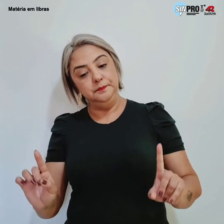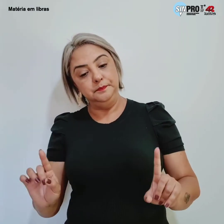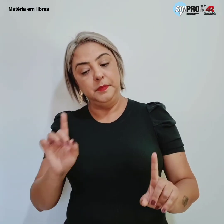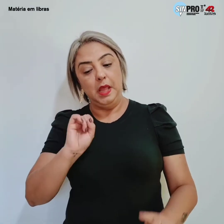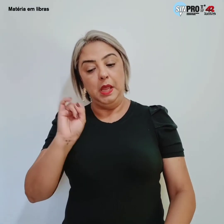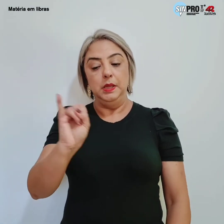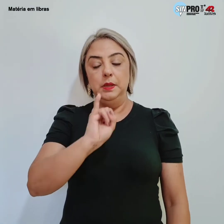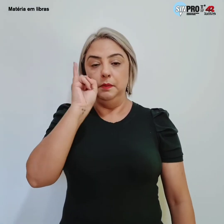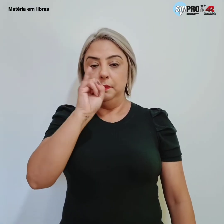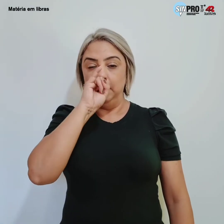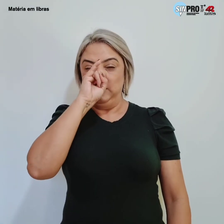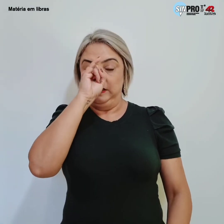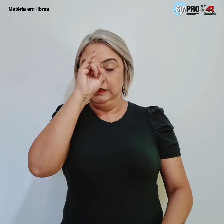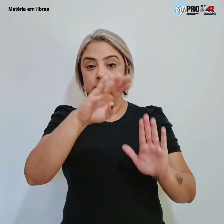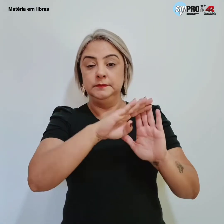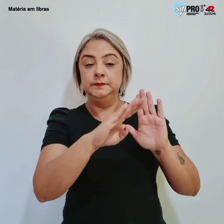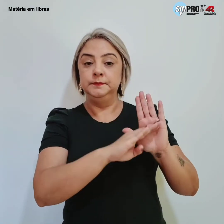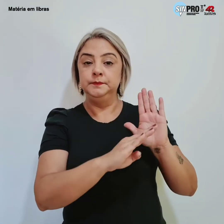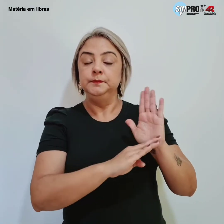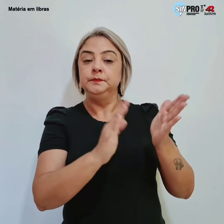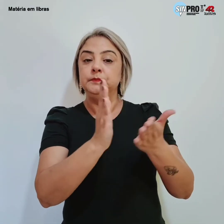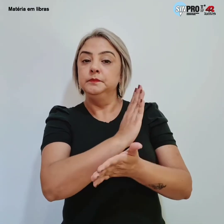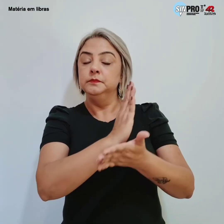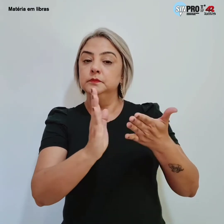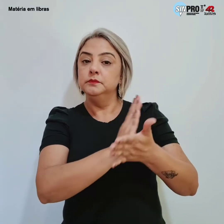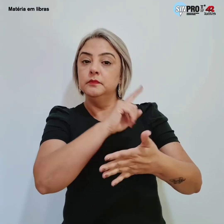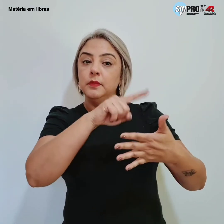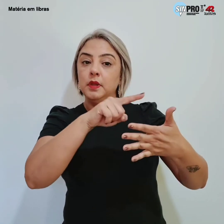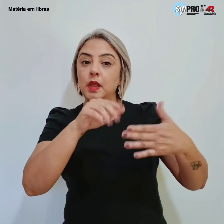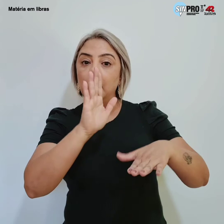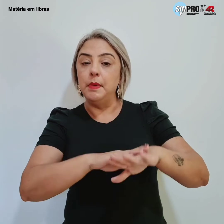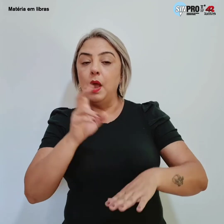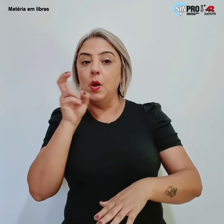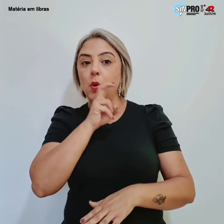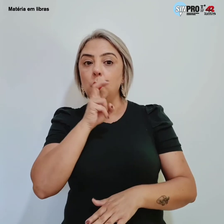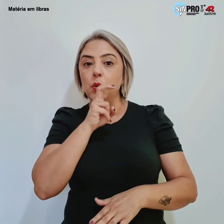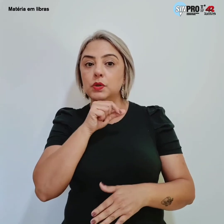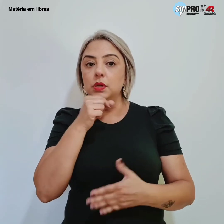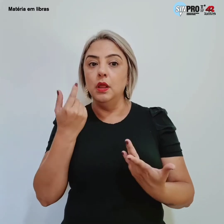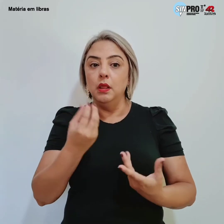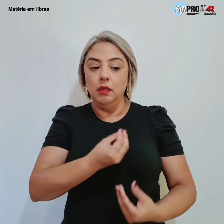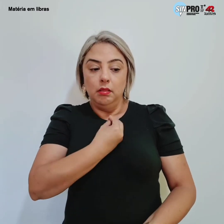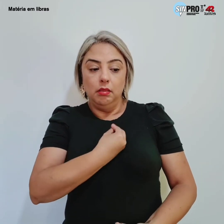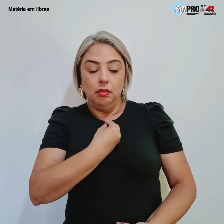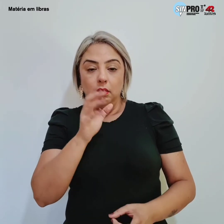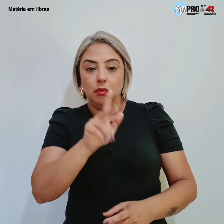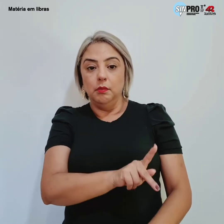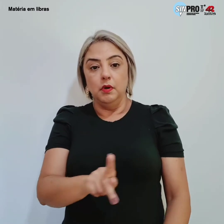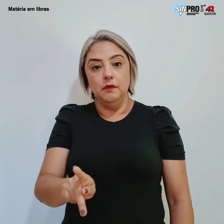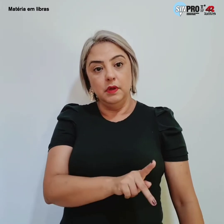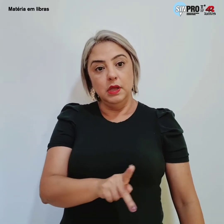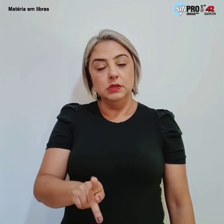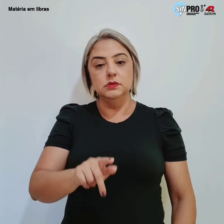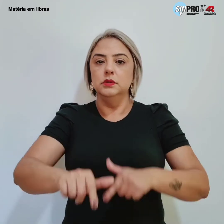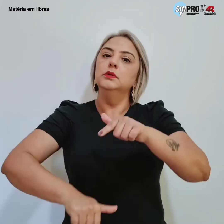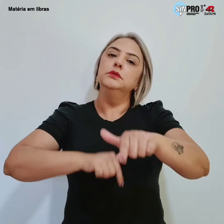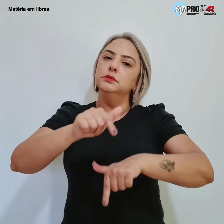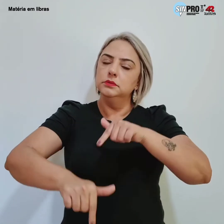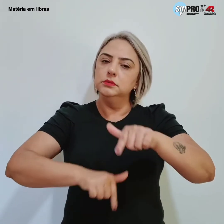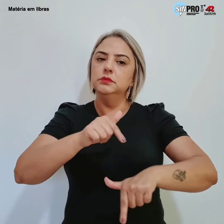Entretanto, é importante listar alguns dos pontos mais urgentes que assolam a vida dos professores,